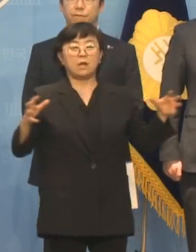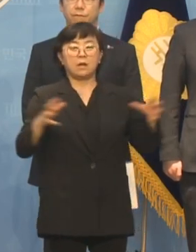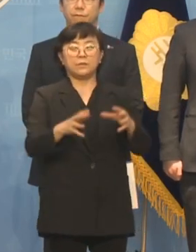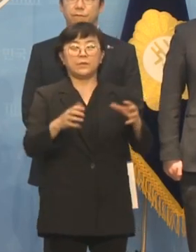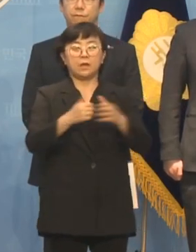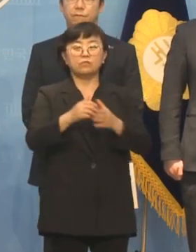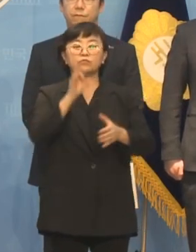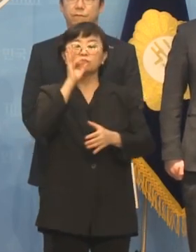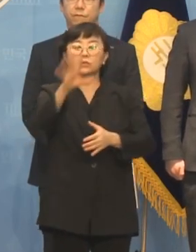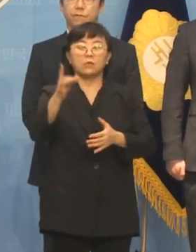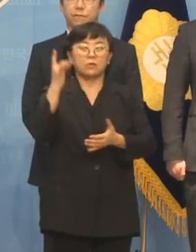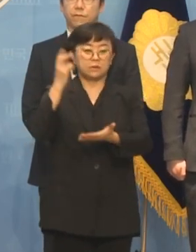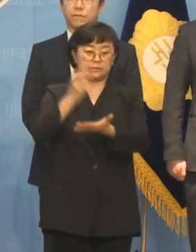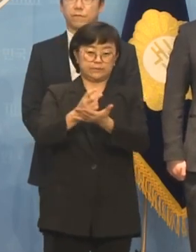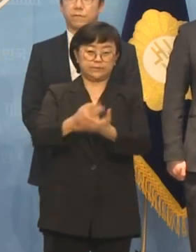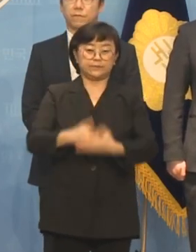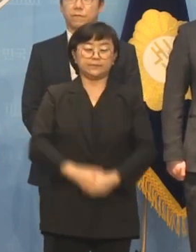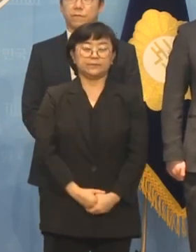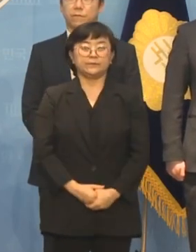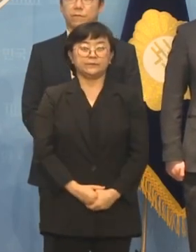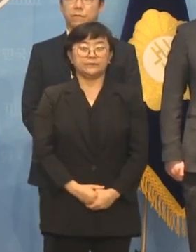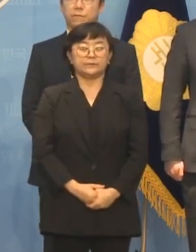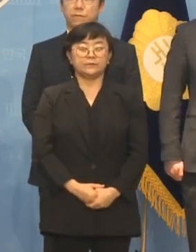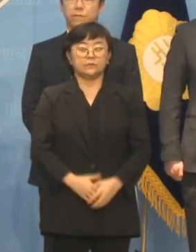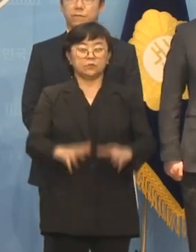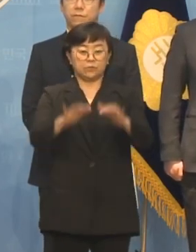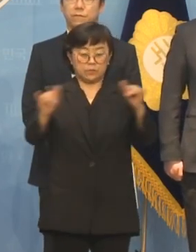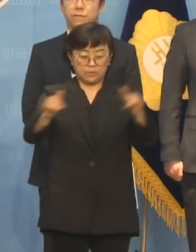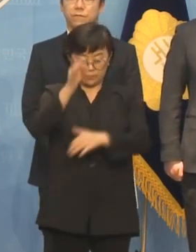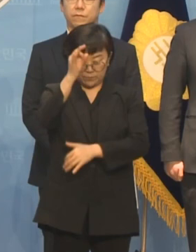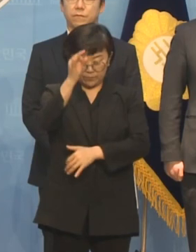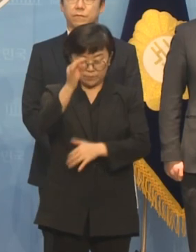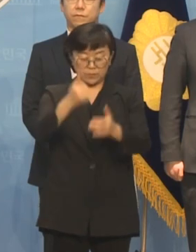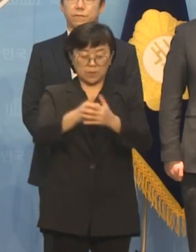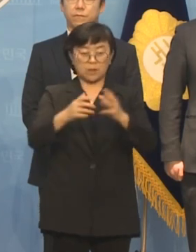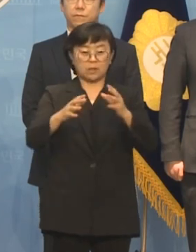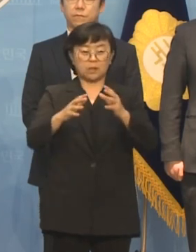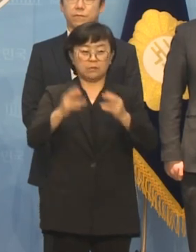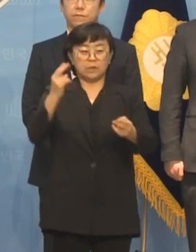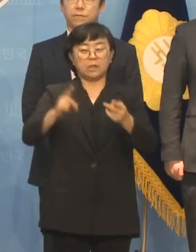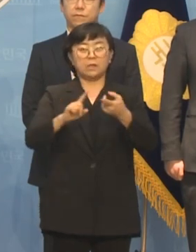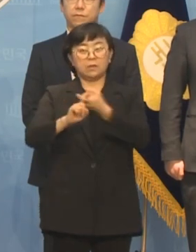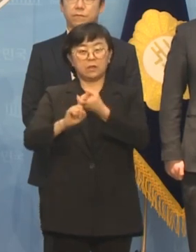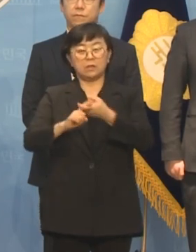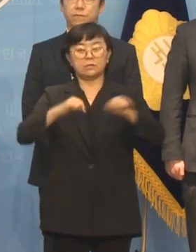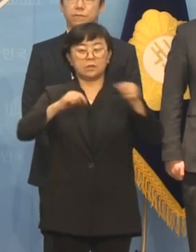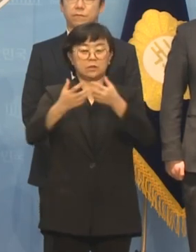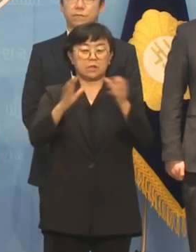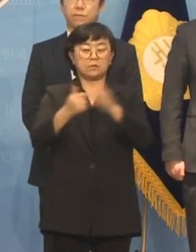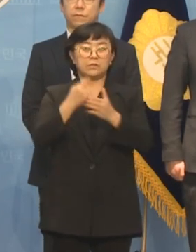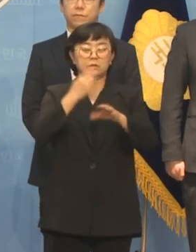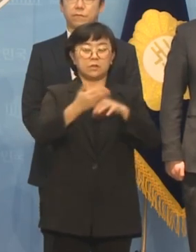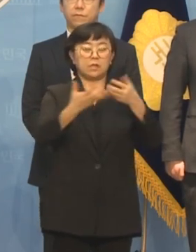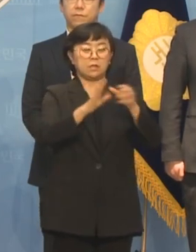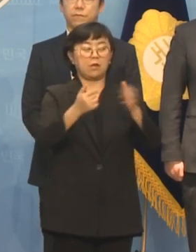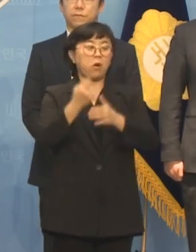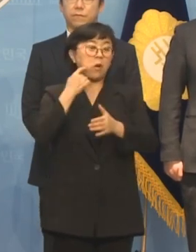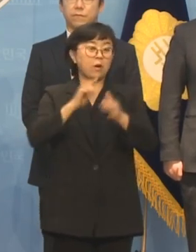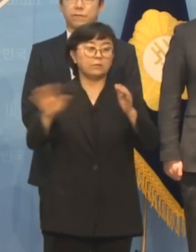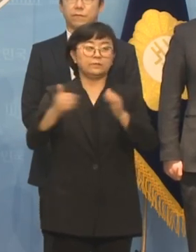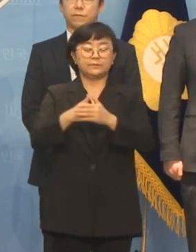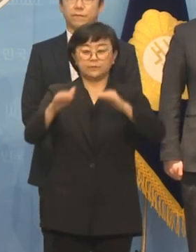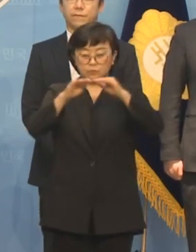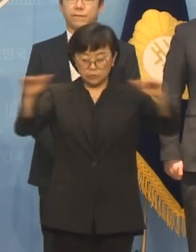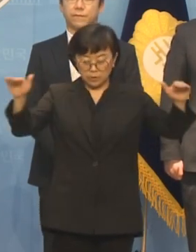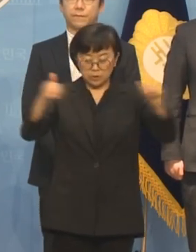하에서 시작합시다. 그것이야말로 국민께 비례연합정당이 민주당의 위성정당이 아니라 살아 숨쉬는